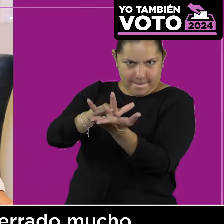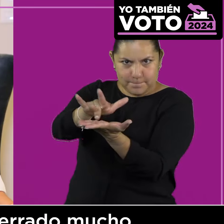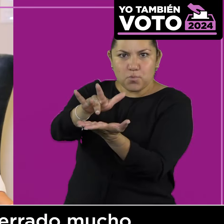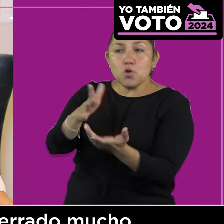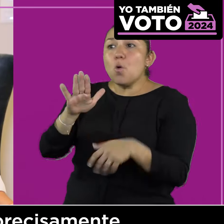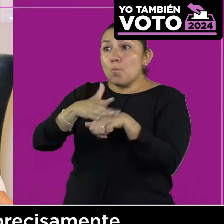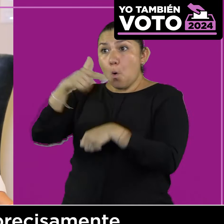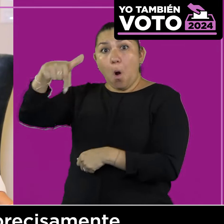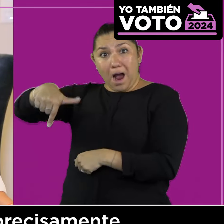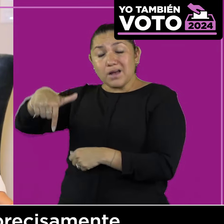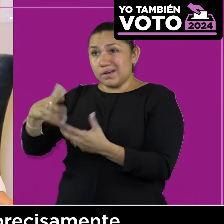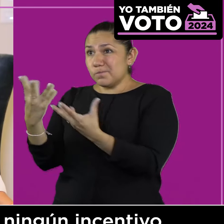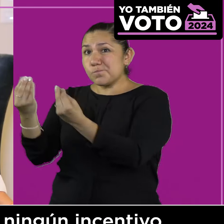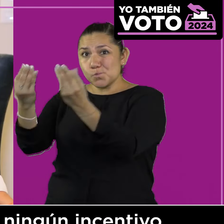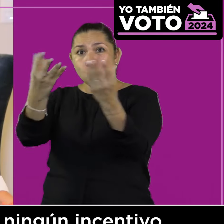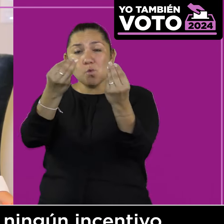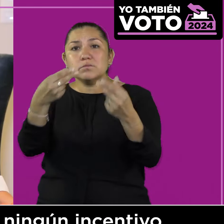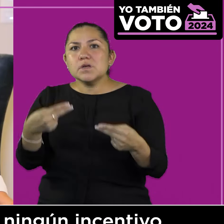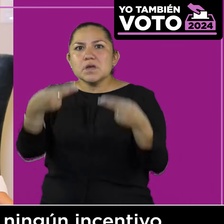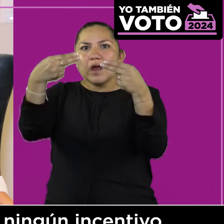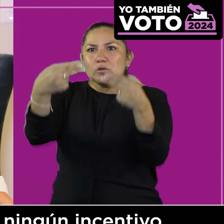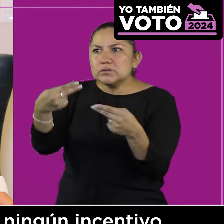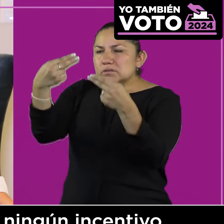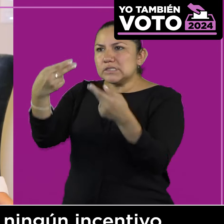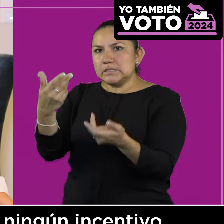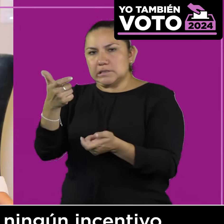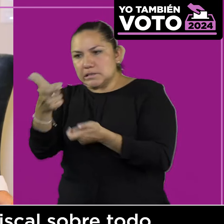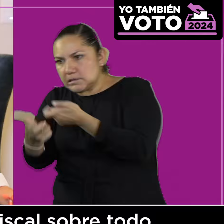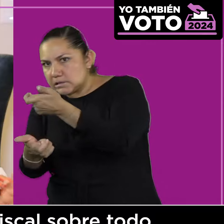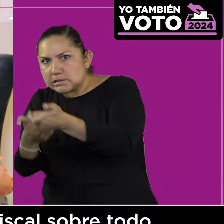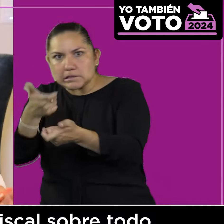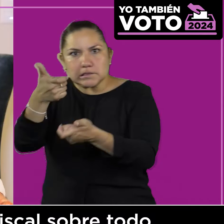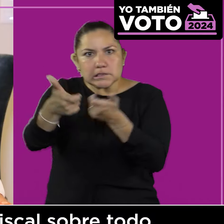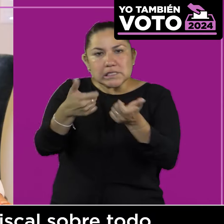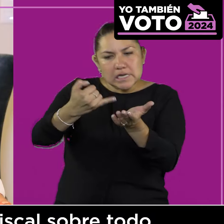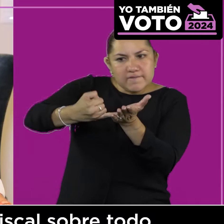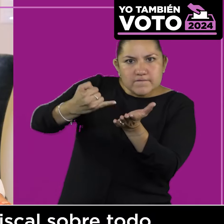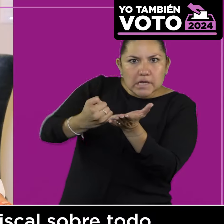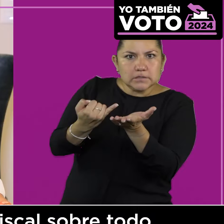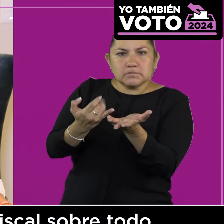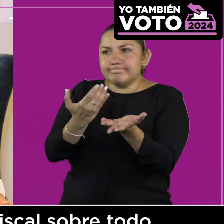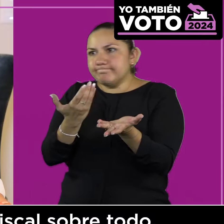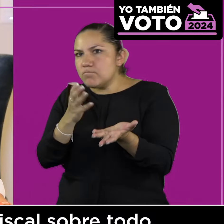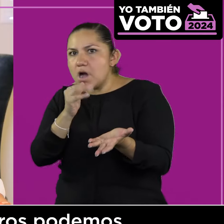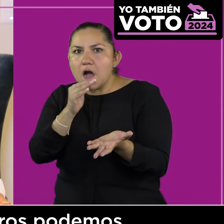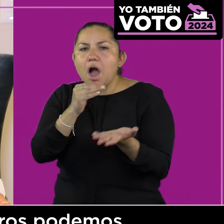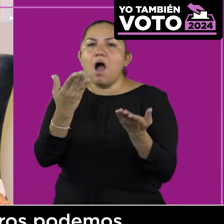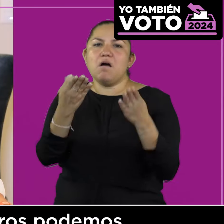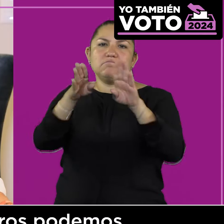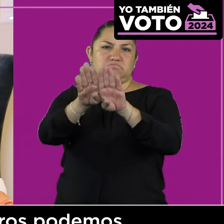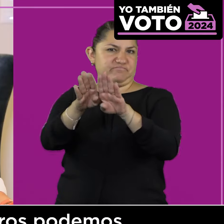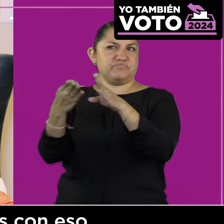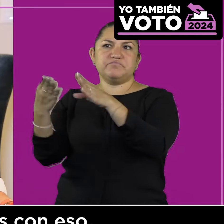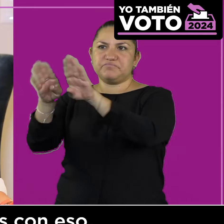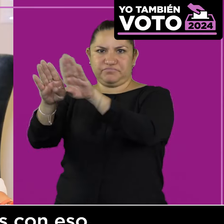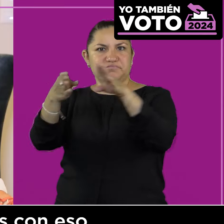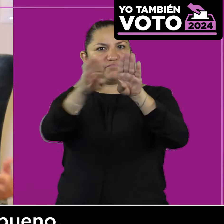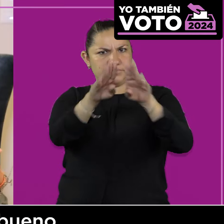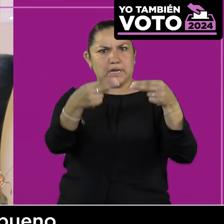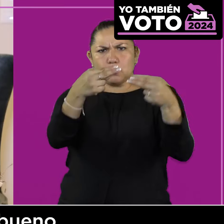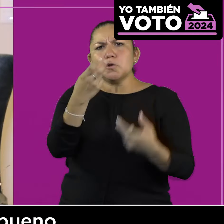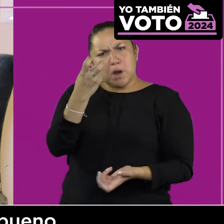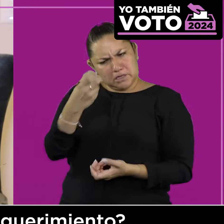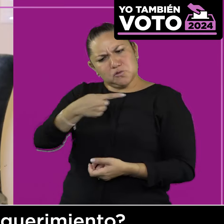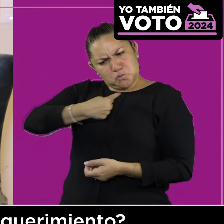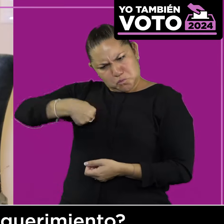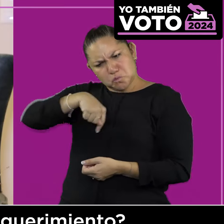ha cerrado mucho sus negocios precisamente porque no tiene ningún incentivo este de apoyo fiscal sobre todo Entonces nosotros podemos apoyarlos con eso